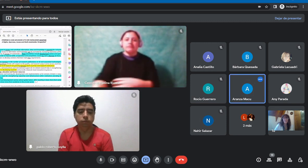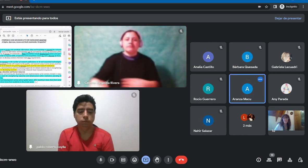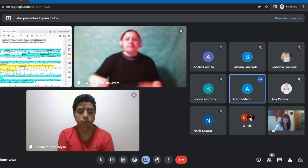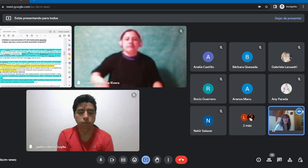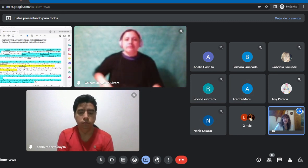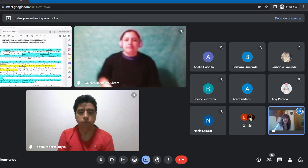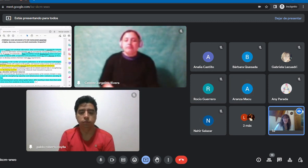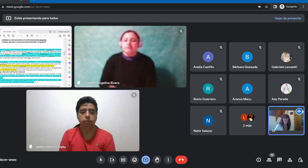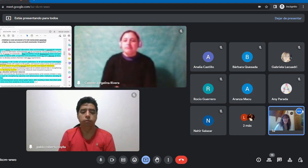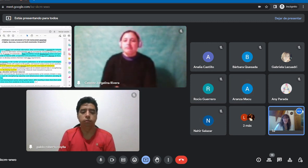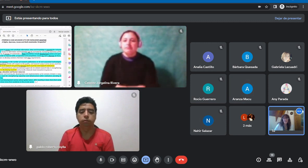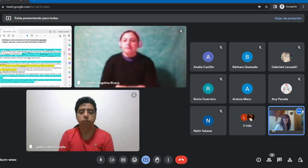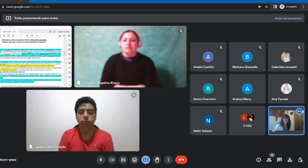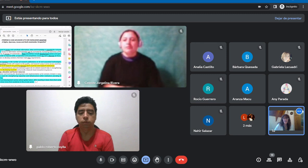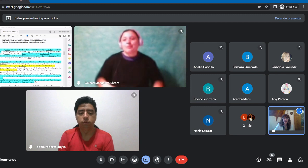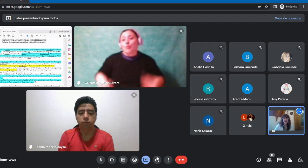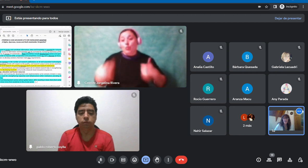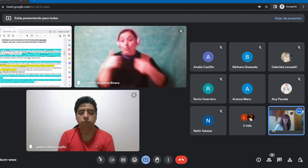Entendí. Bueno.